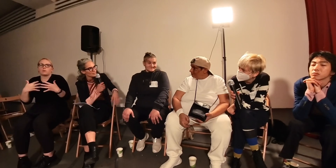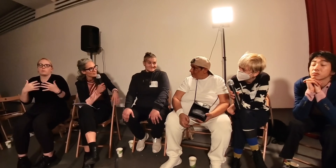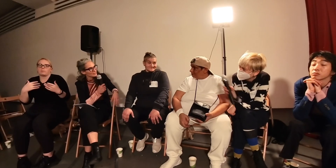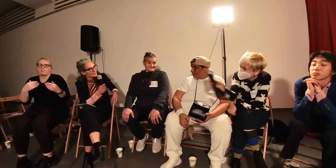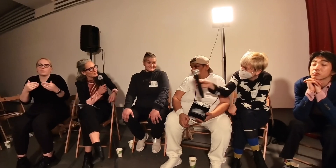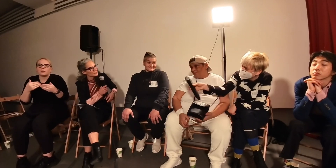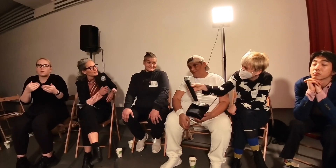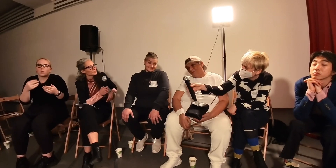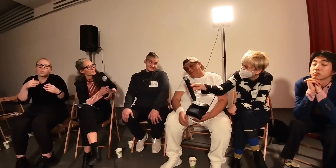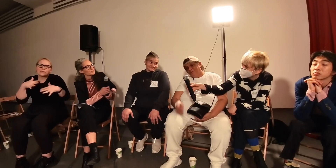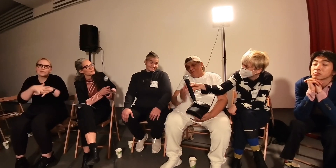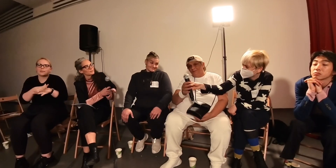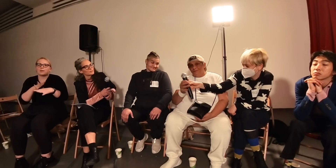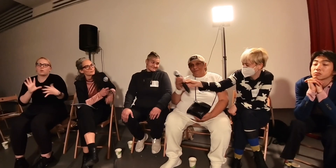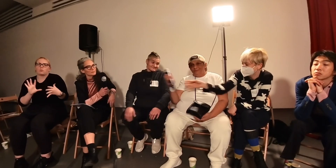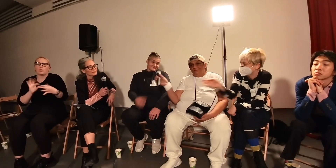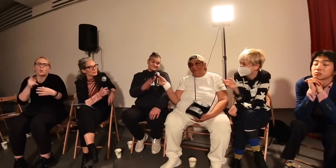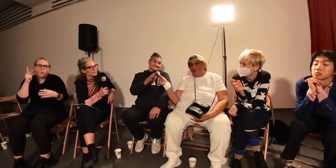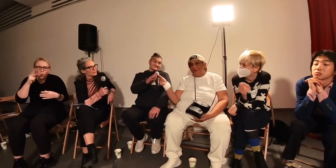někde jinde?